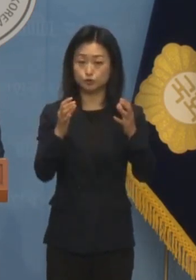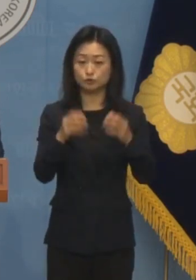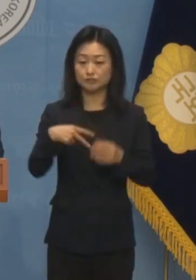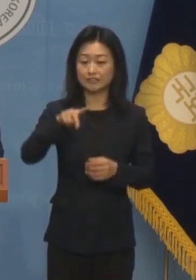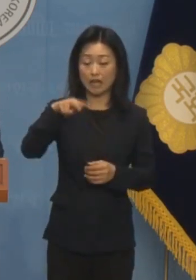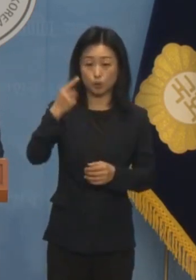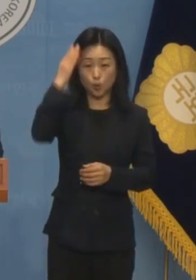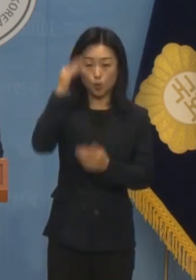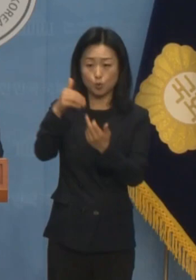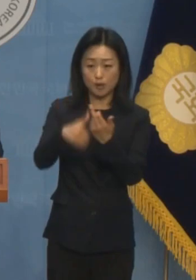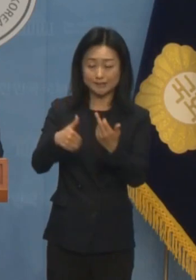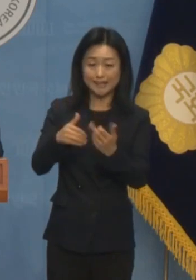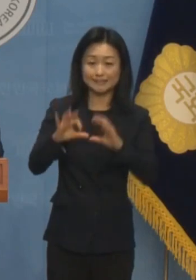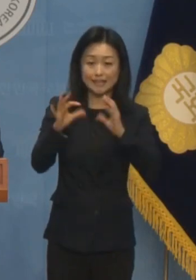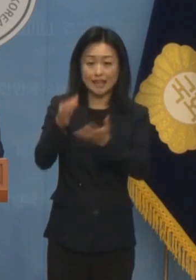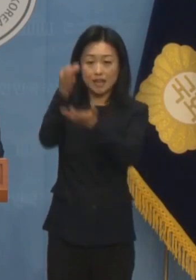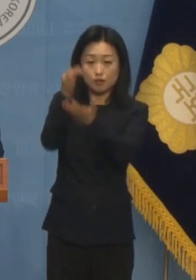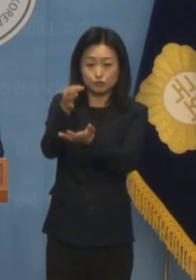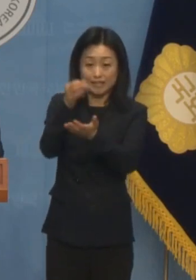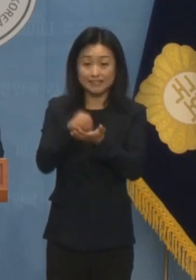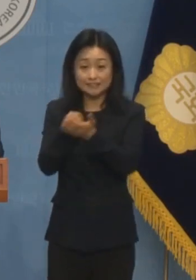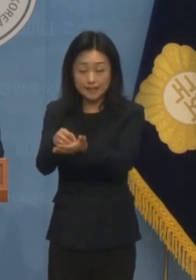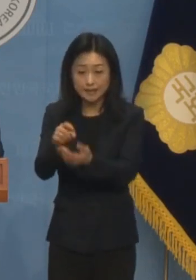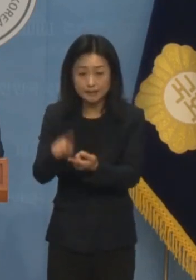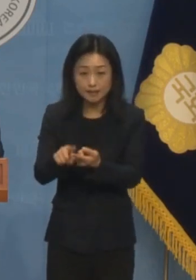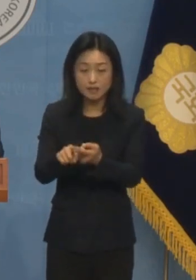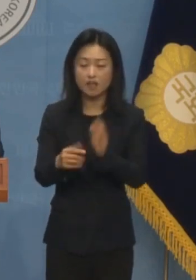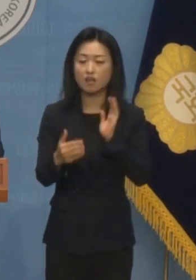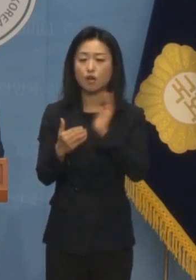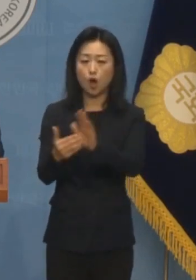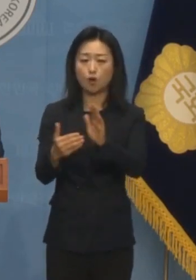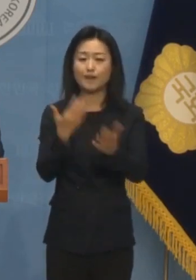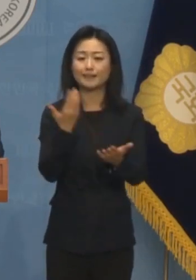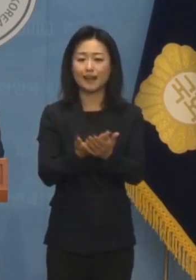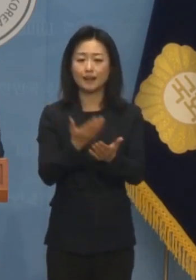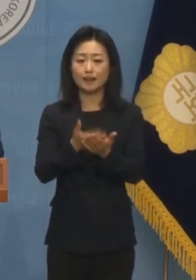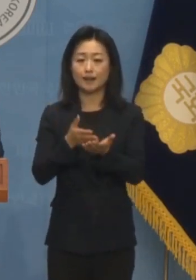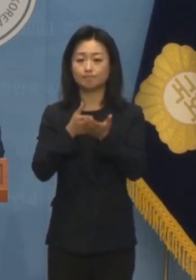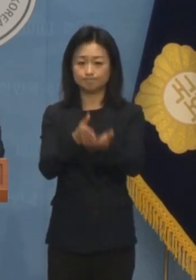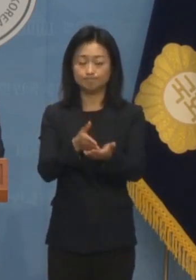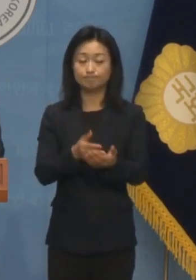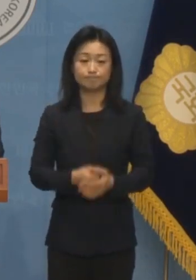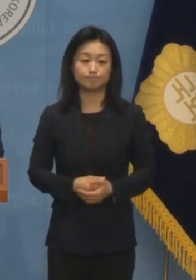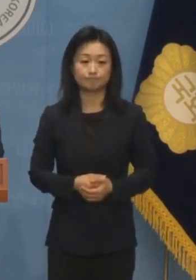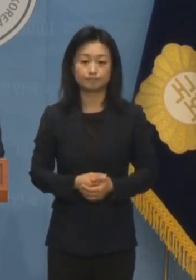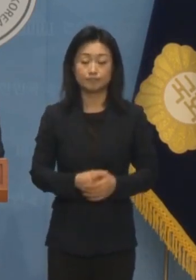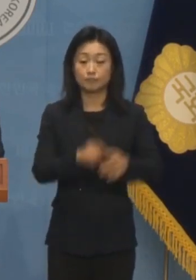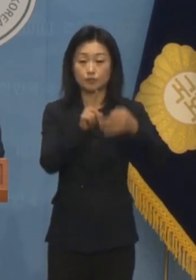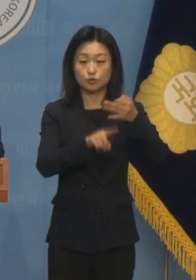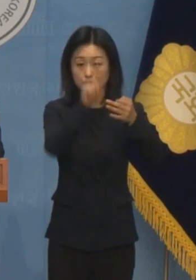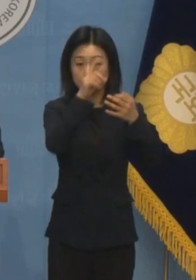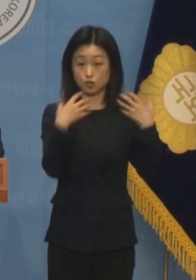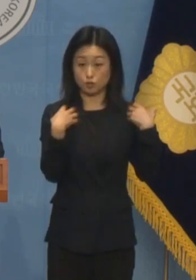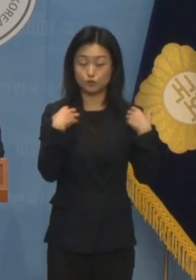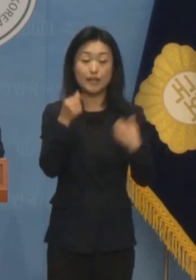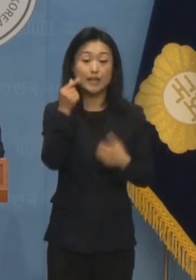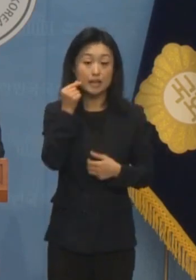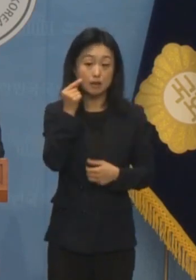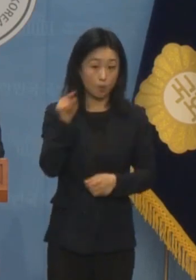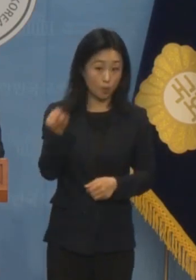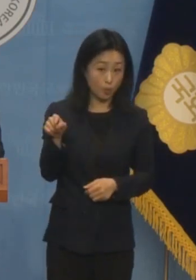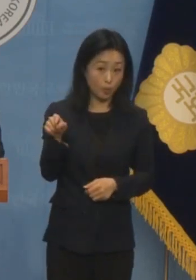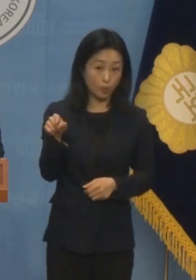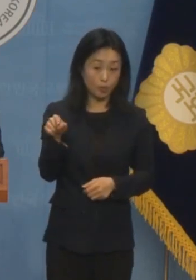사도광산 세계 유산 등재에 대해 거부권을 행사하라 윤성열 정부 들어 일본은